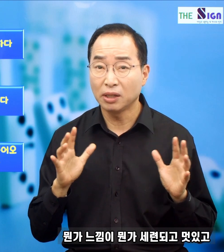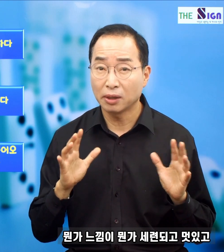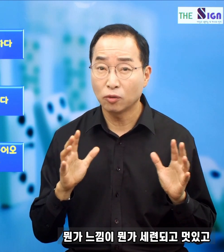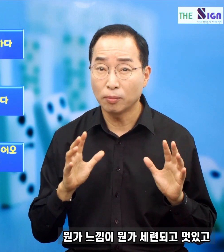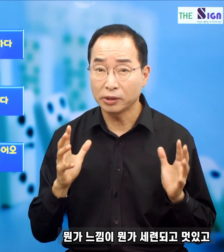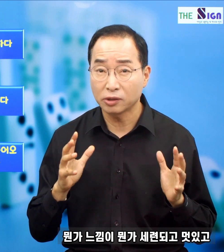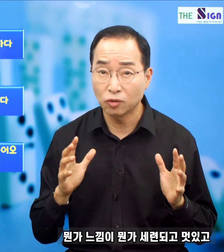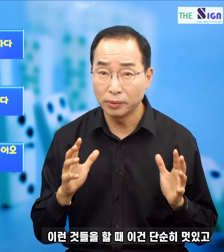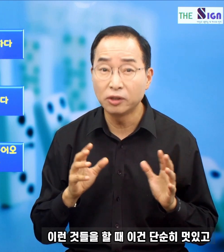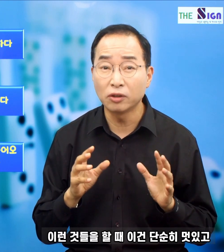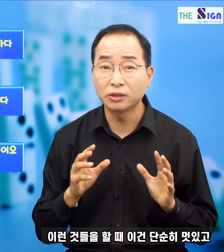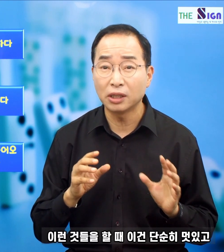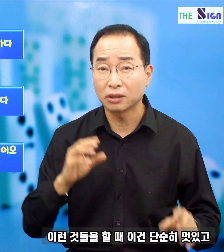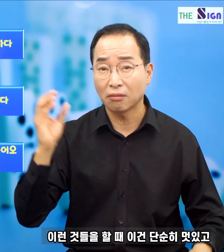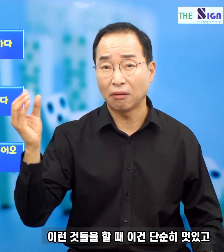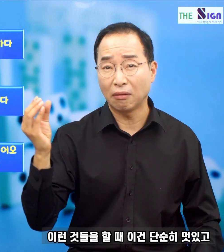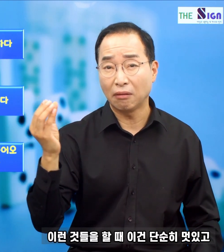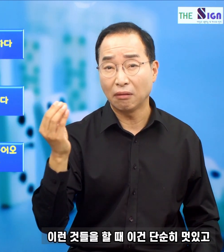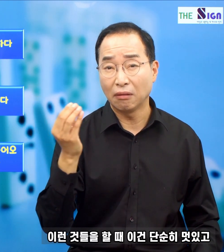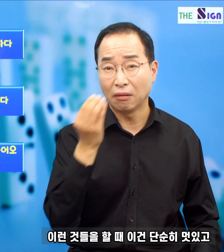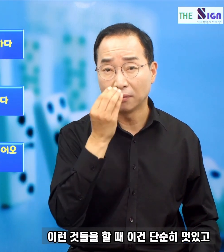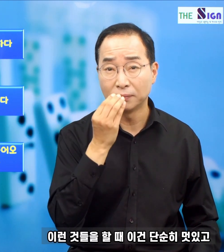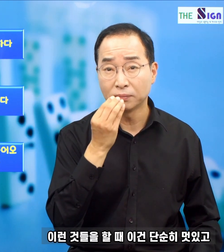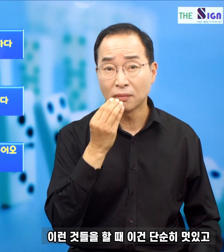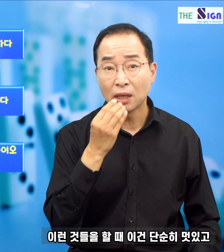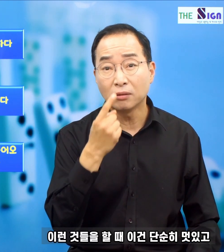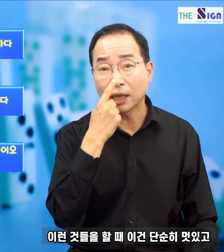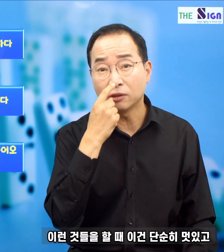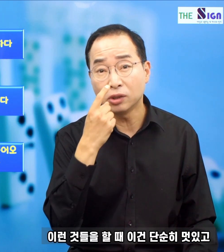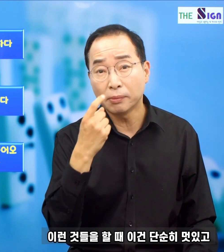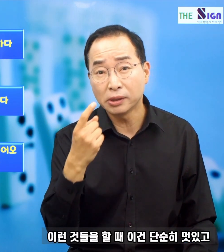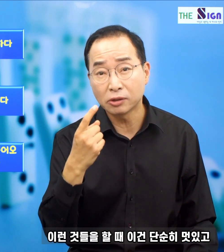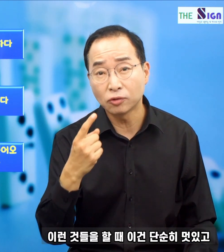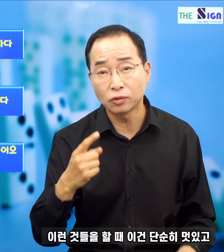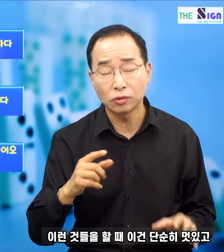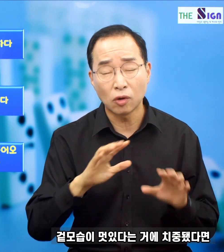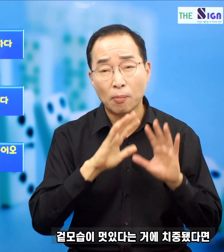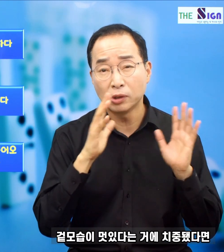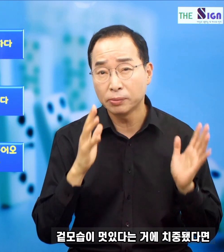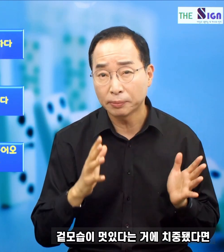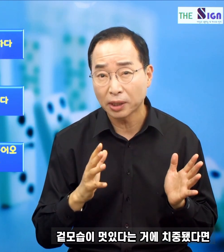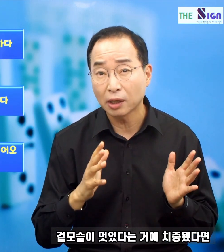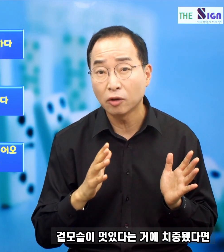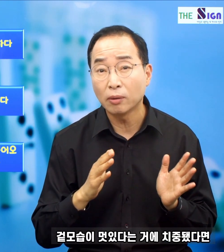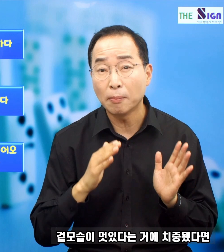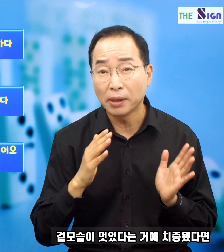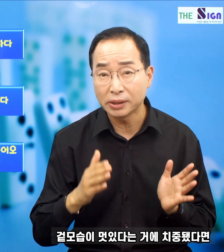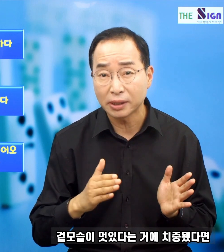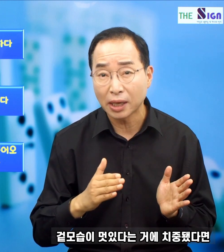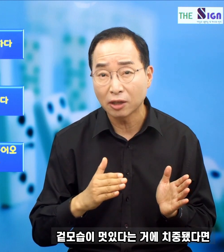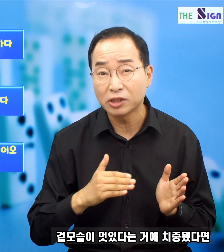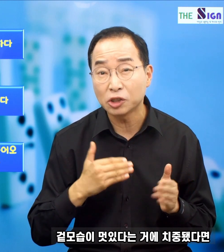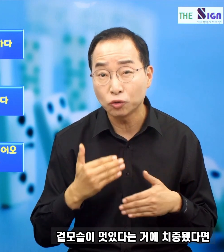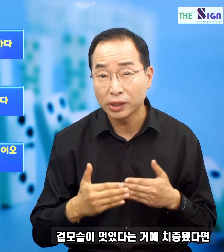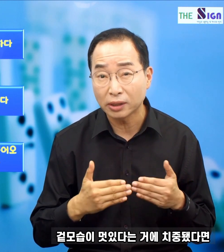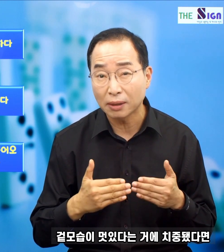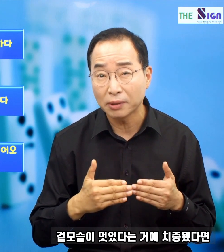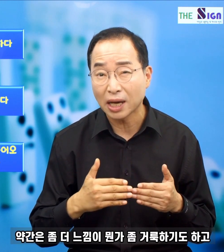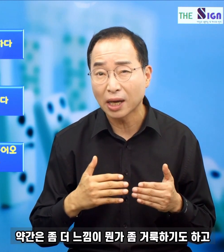세련되고 멋있고 뭐 이런 것들을 할 때 이건 단순히 멋있고 겉모습이 없다라는 거, 멋있다라는 거 치중됐다면